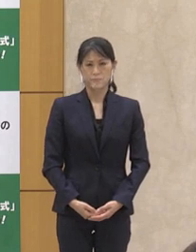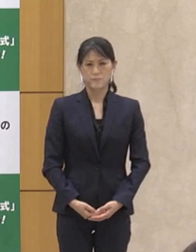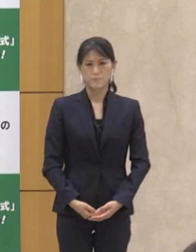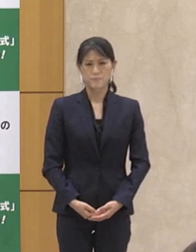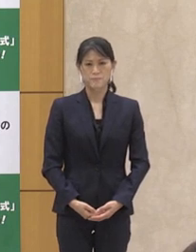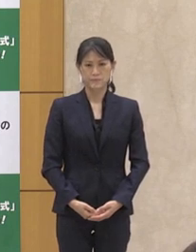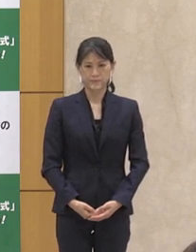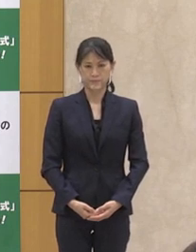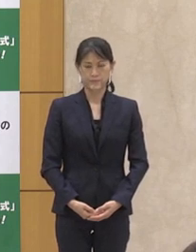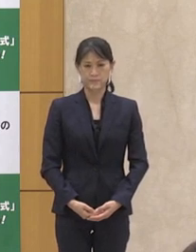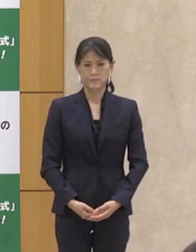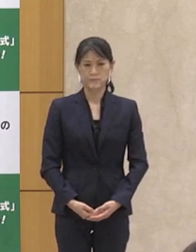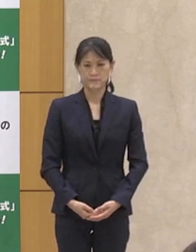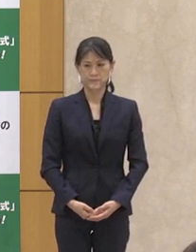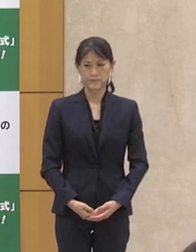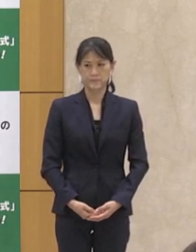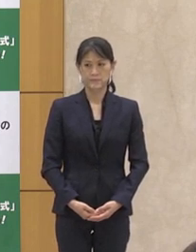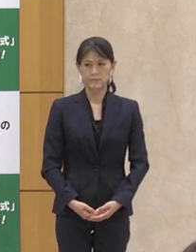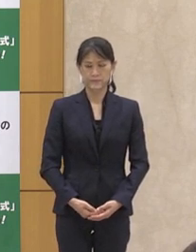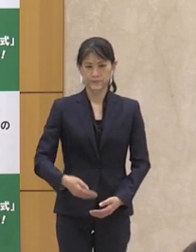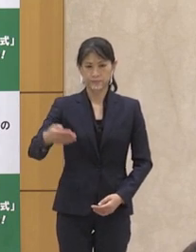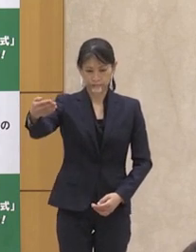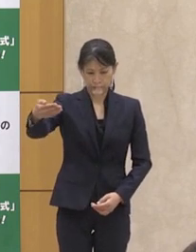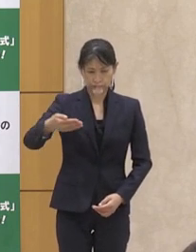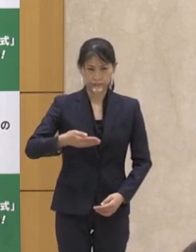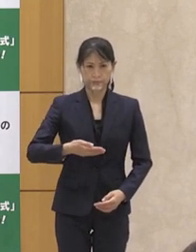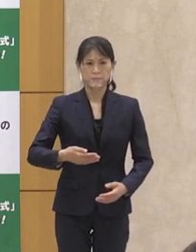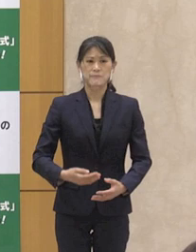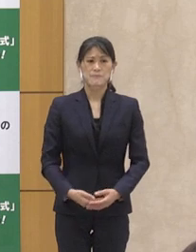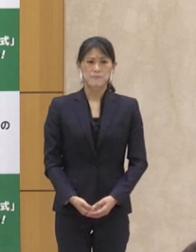ありがとうございます。すみません。KSB 瀬戸内海放送です。